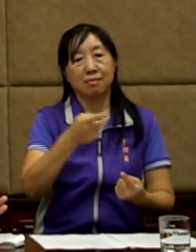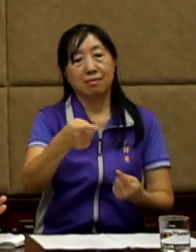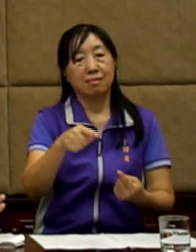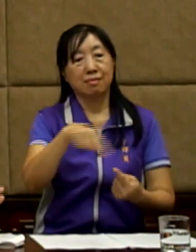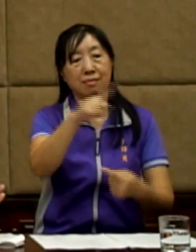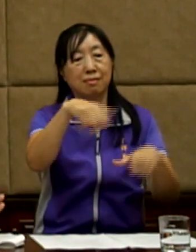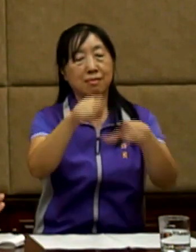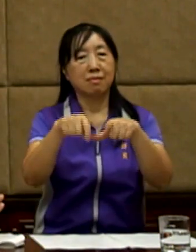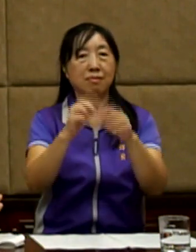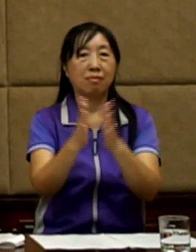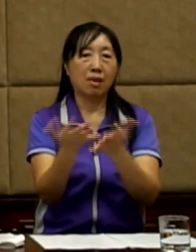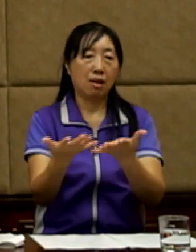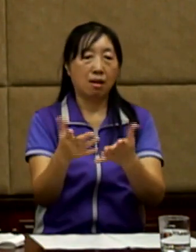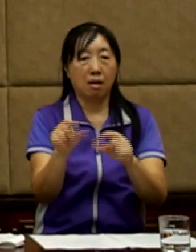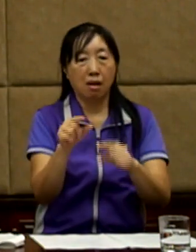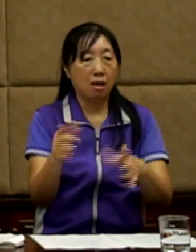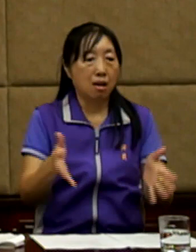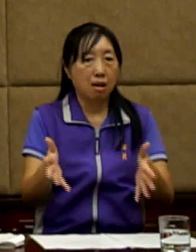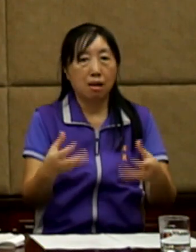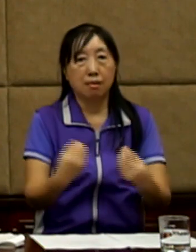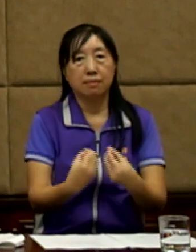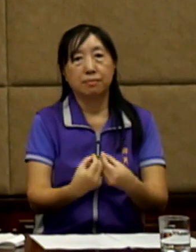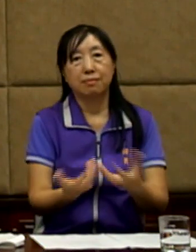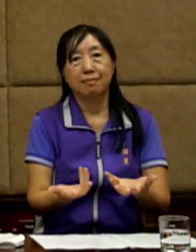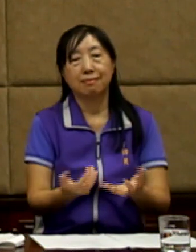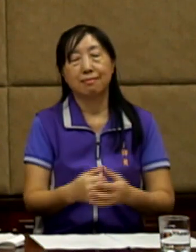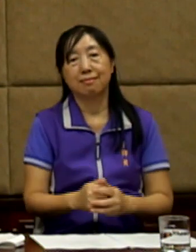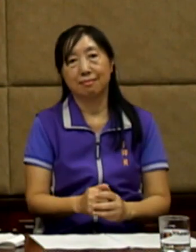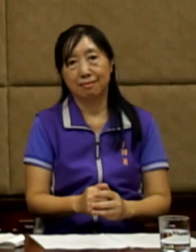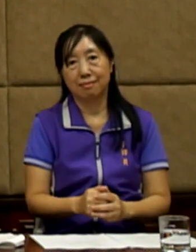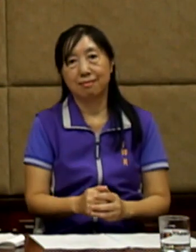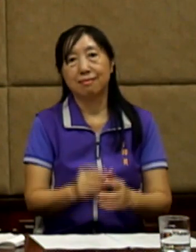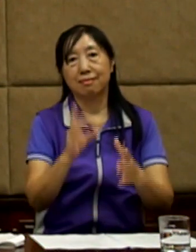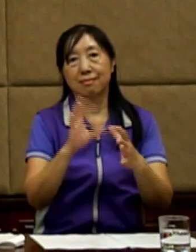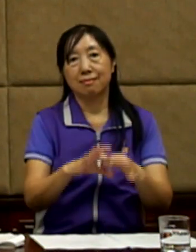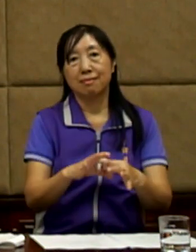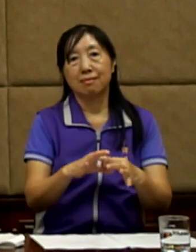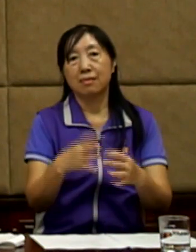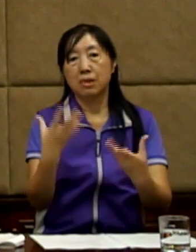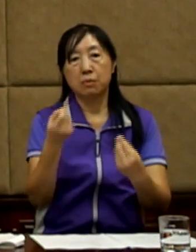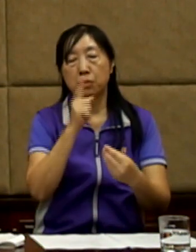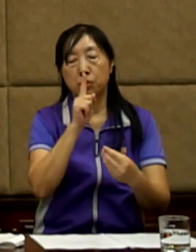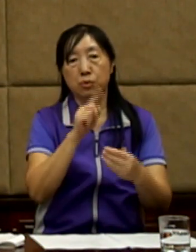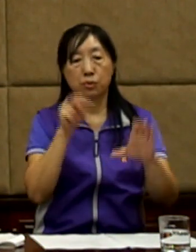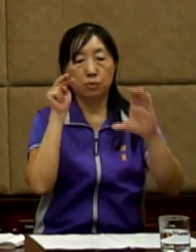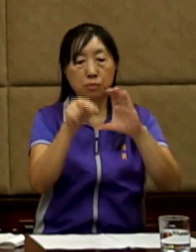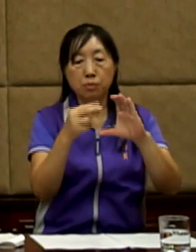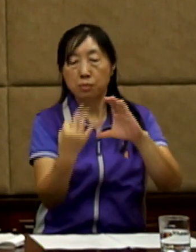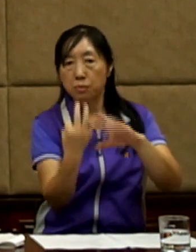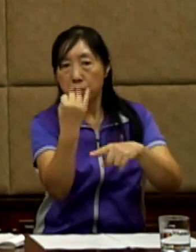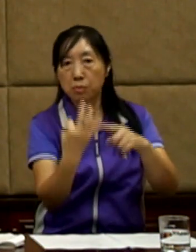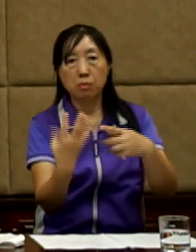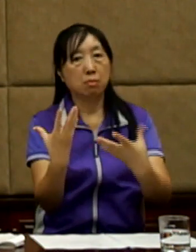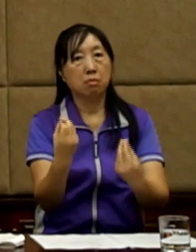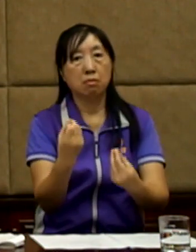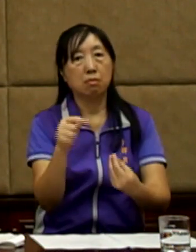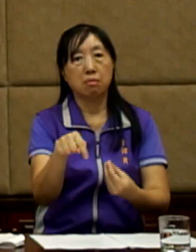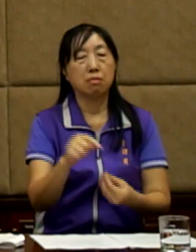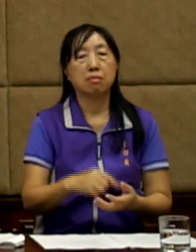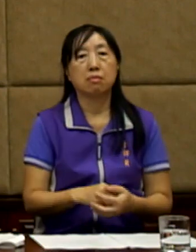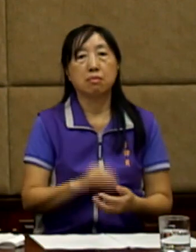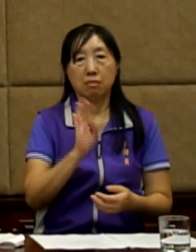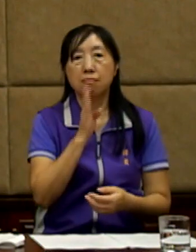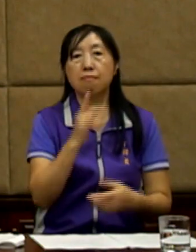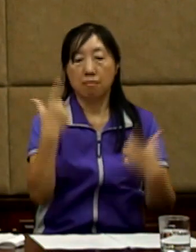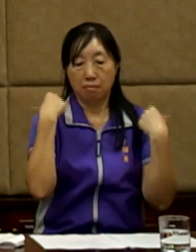没有办法去遵循，但是是没有用到收视率这个东西的，但是我们是定了